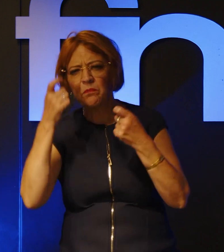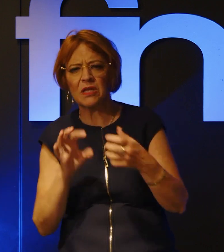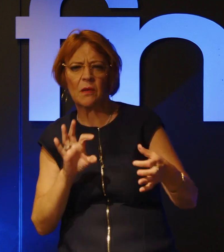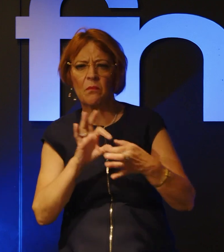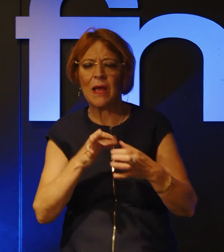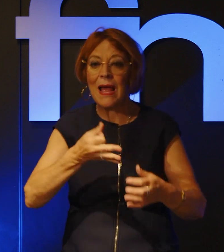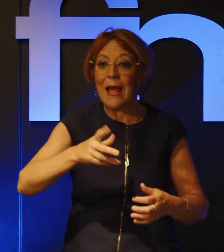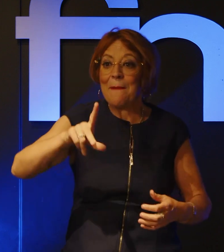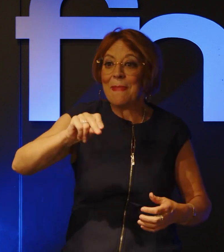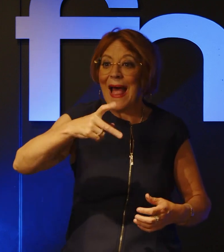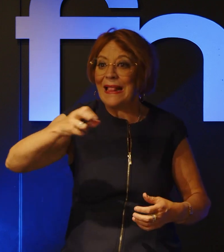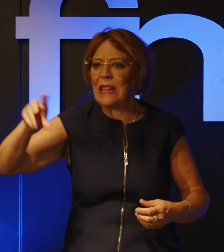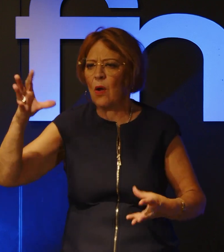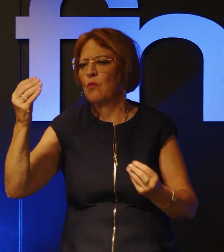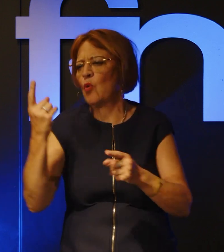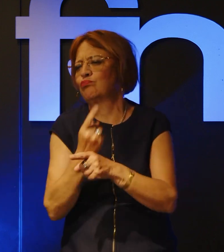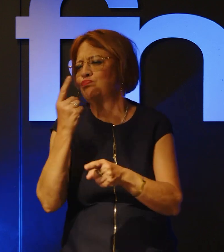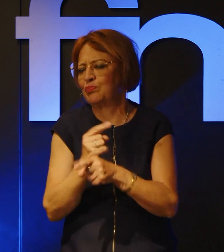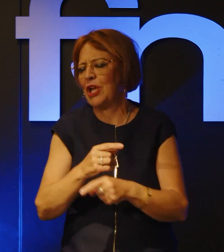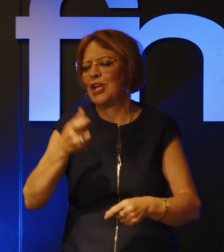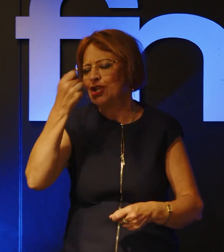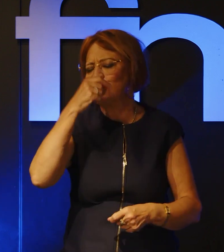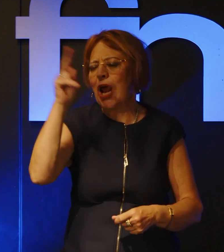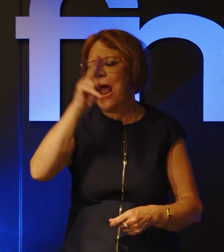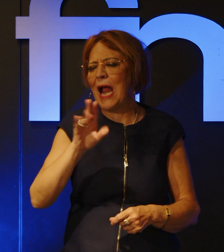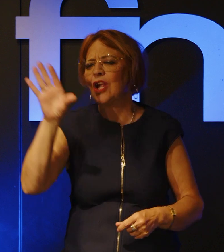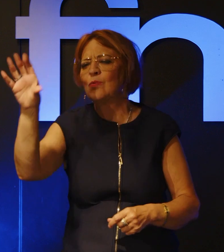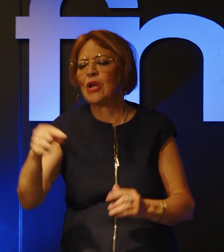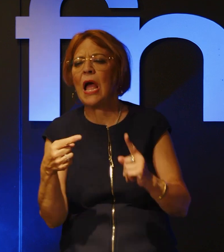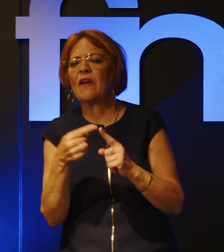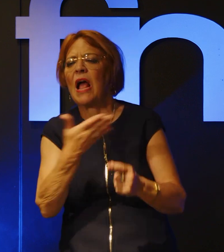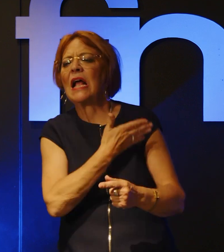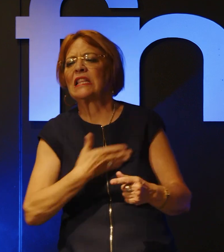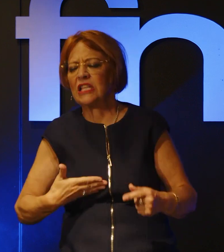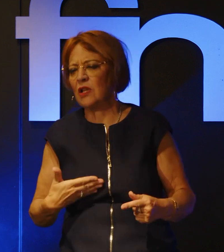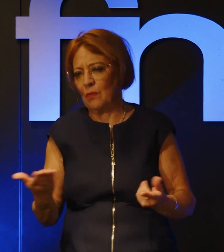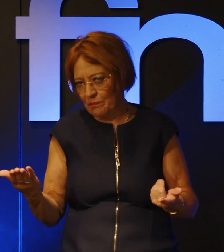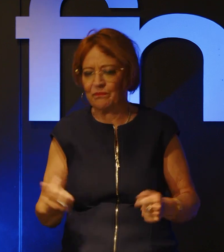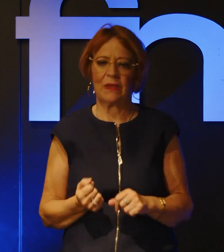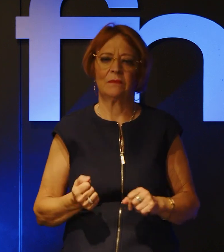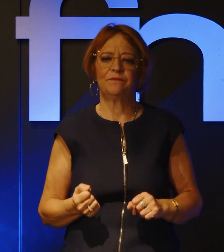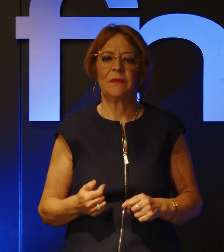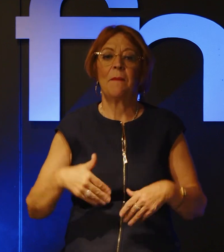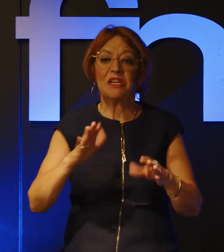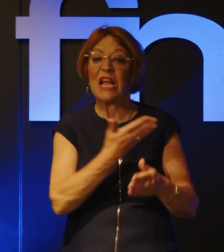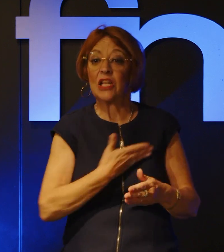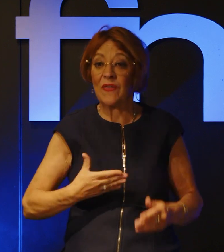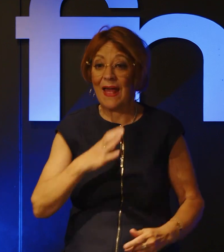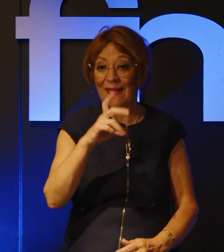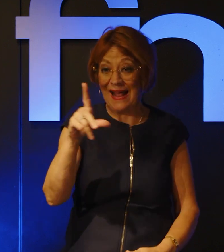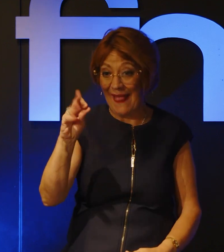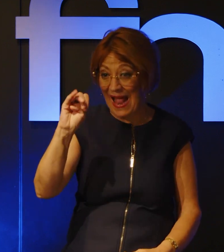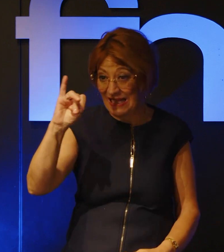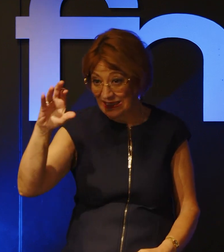Platão no no Aliás com muitas outras coisas da história da arte indo buscar a referência à antiguidade clássica eh só que na antiguidade clássica